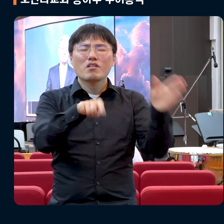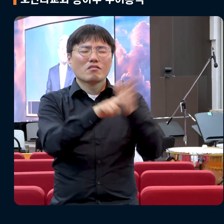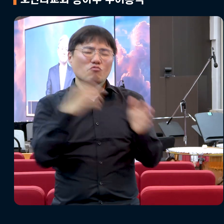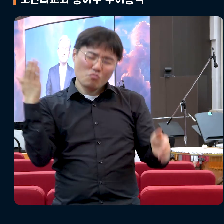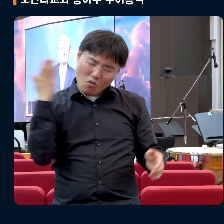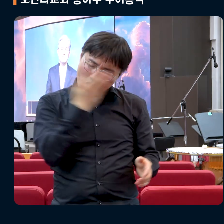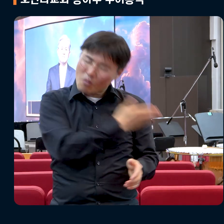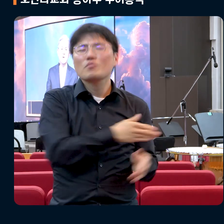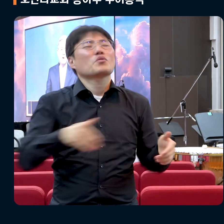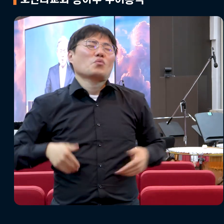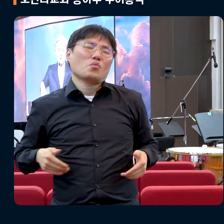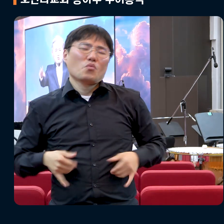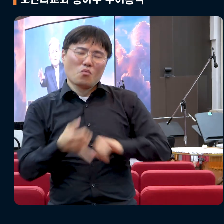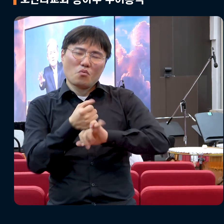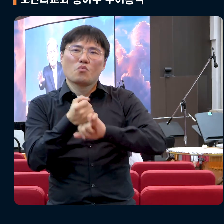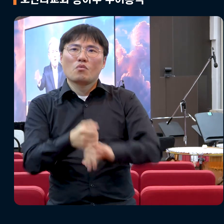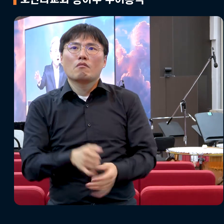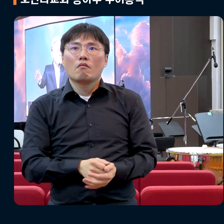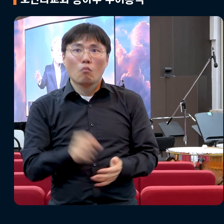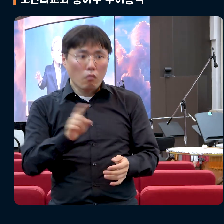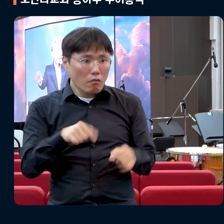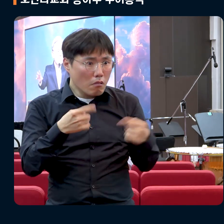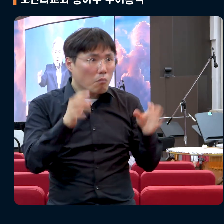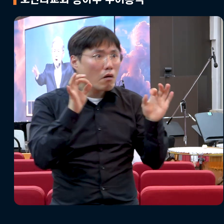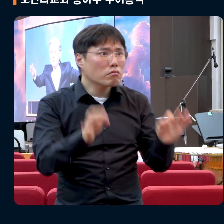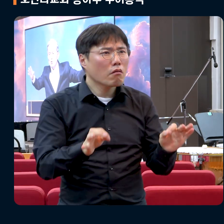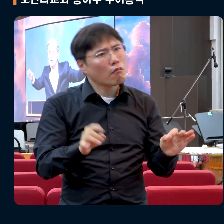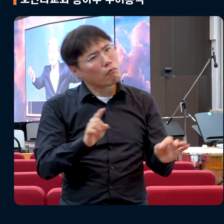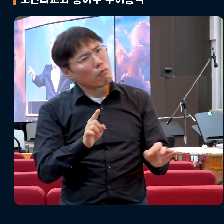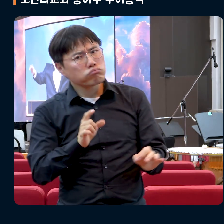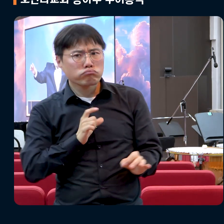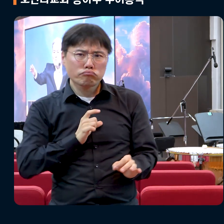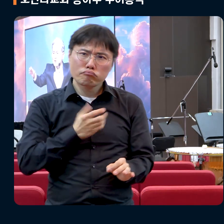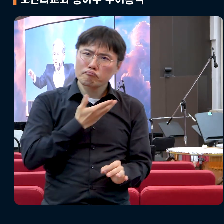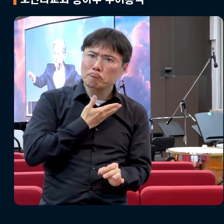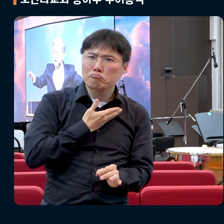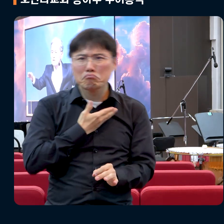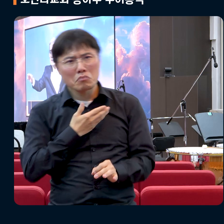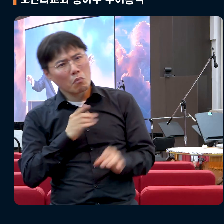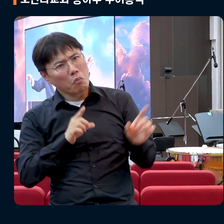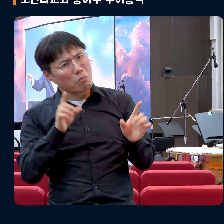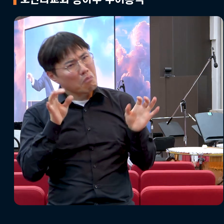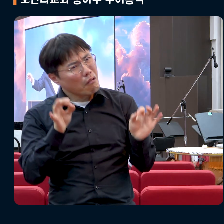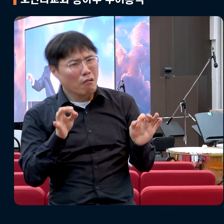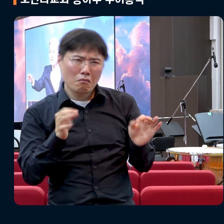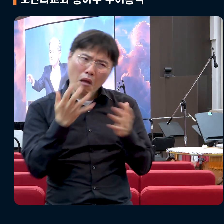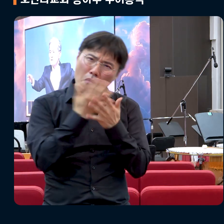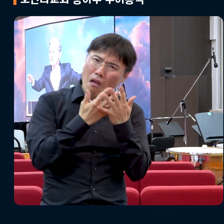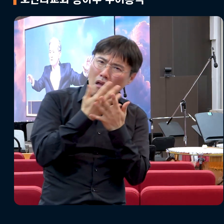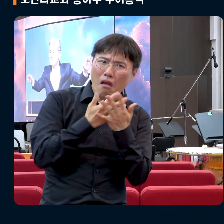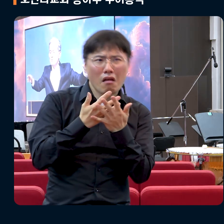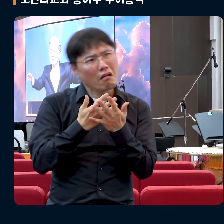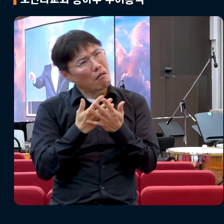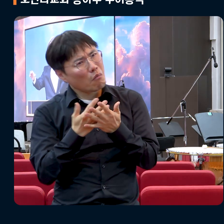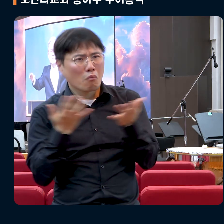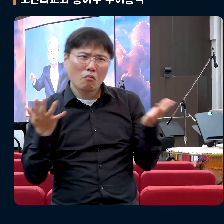아름다우려면요, 투명해야 돼요. 뭔가 들어왔는데 뭔가 모르겠어. 막 그냥 복마전 같아.